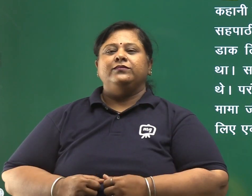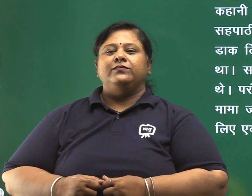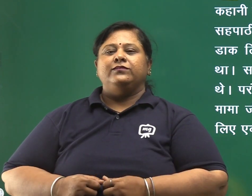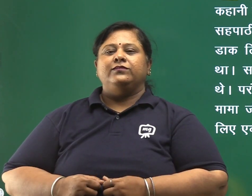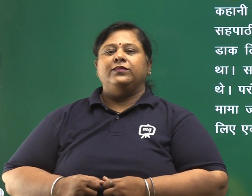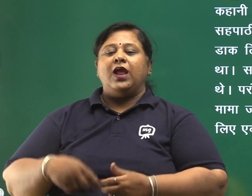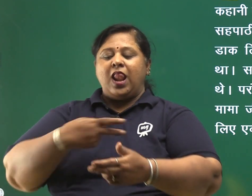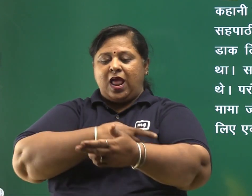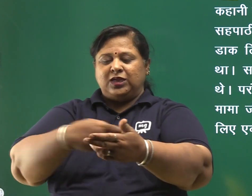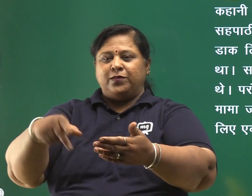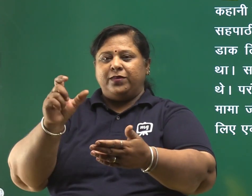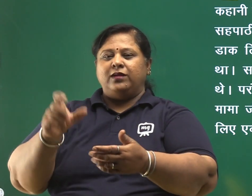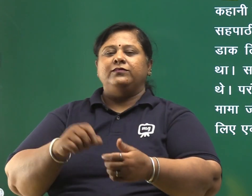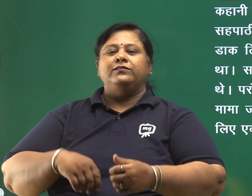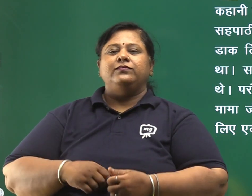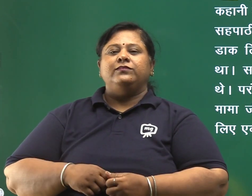राजप्पा